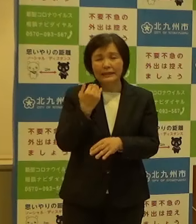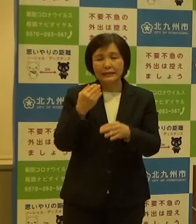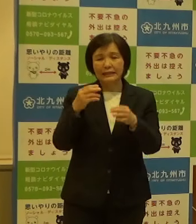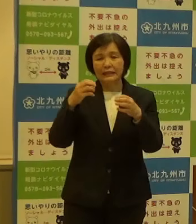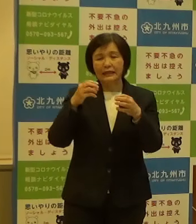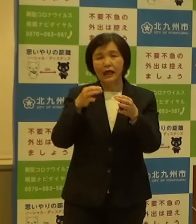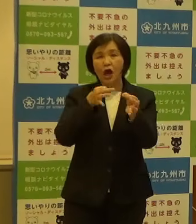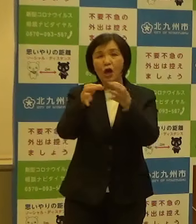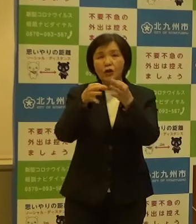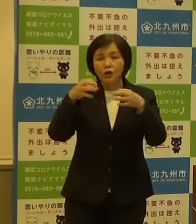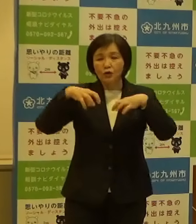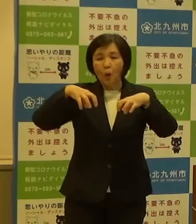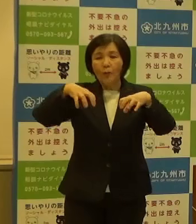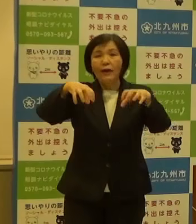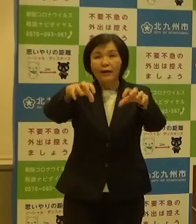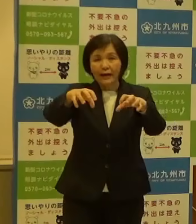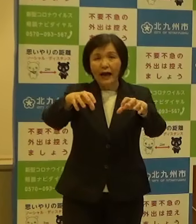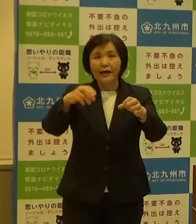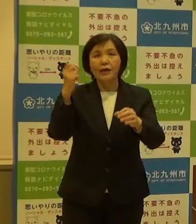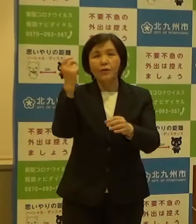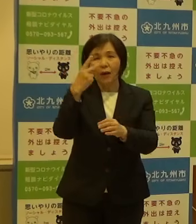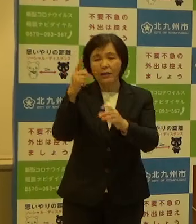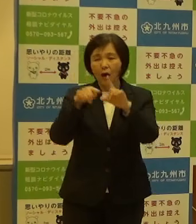街あるいは公園ですね、